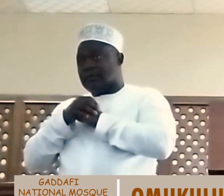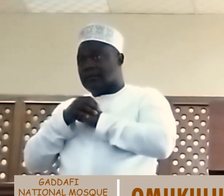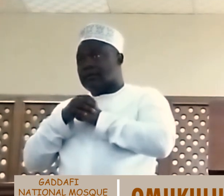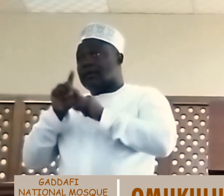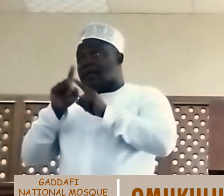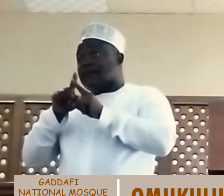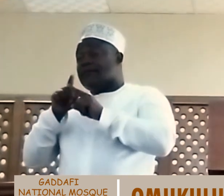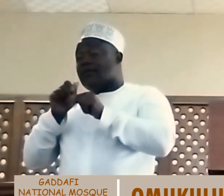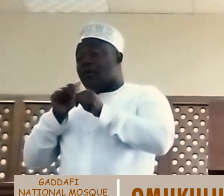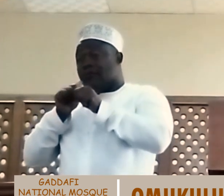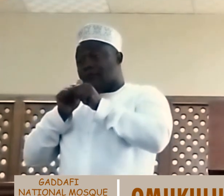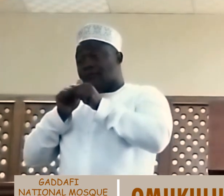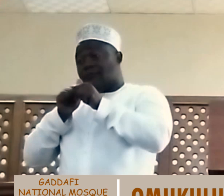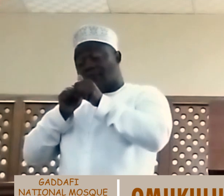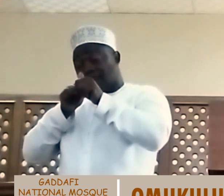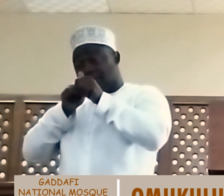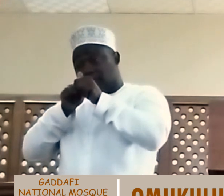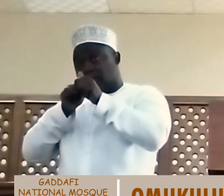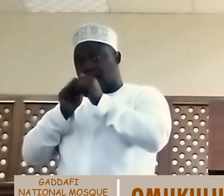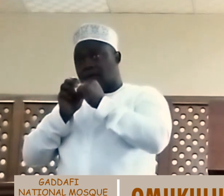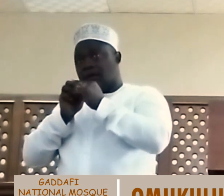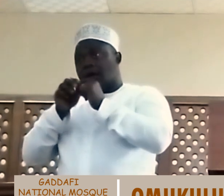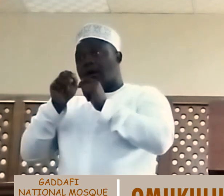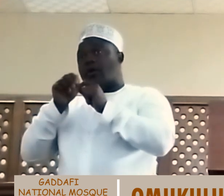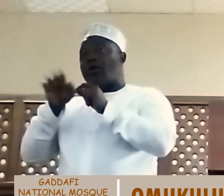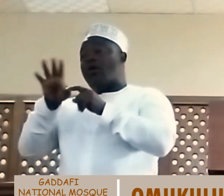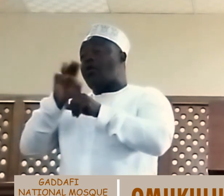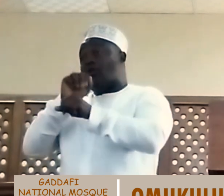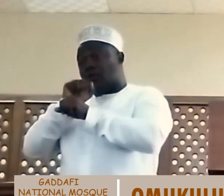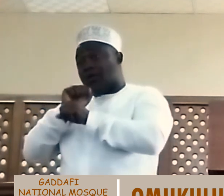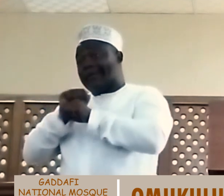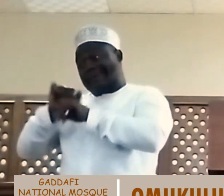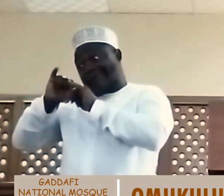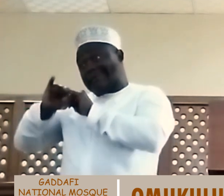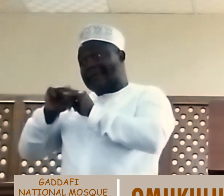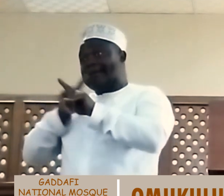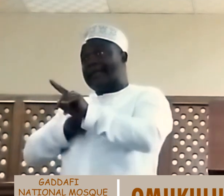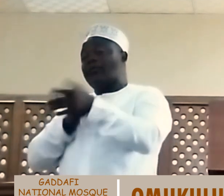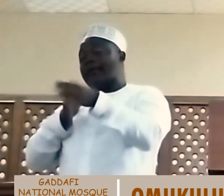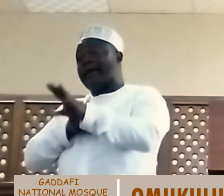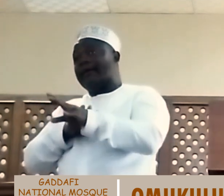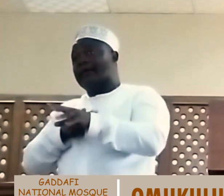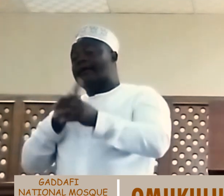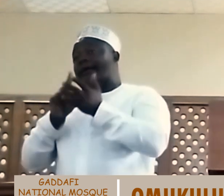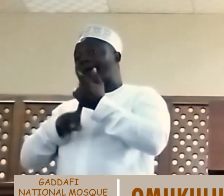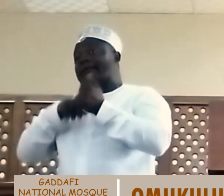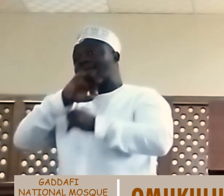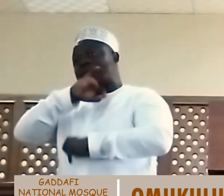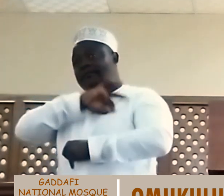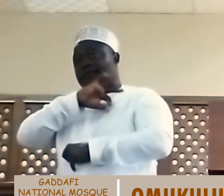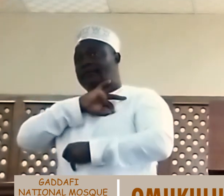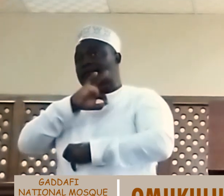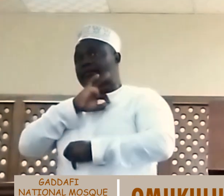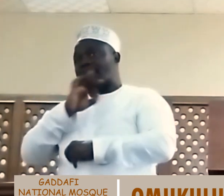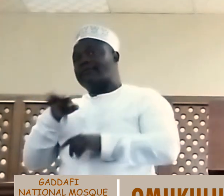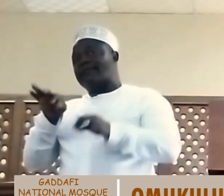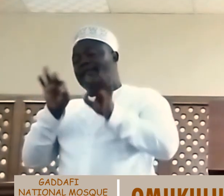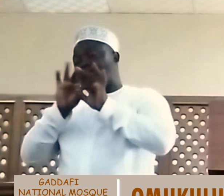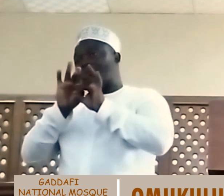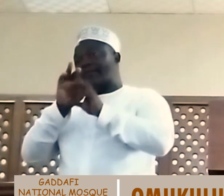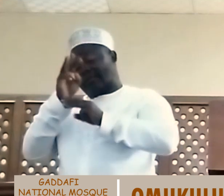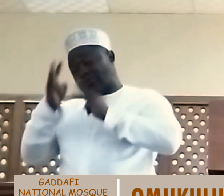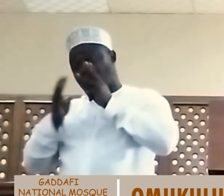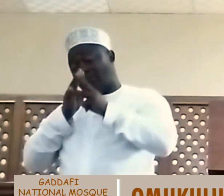أن يترك العبد أثرا طيبا بعد رحيله من هذه الحياة